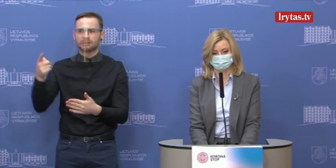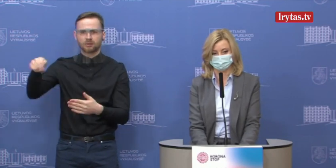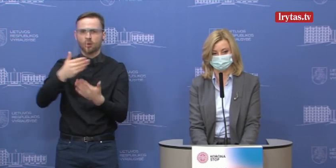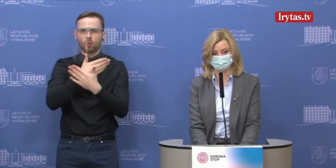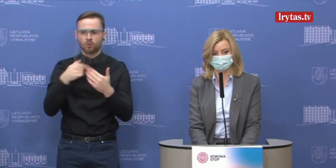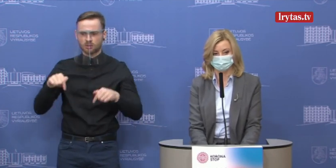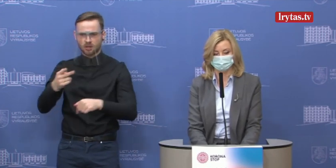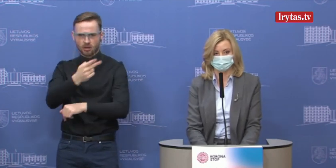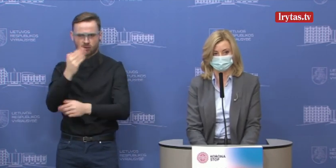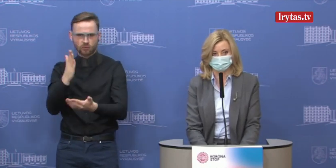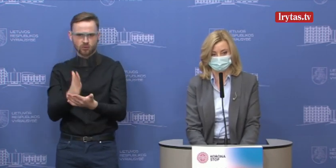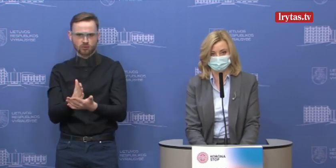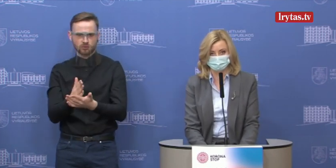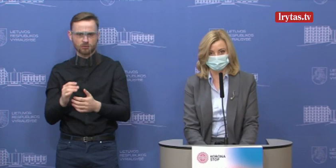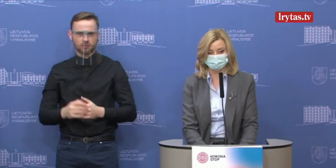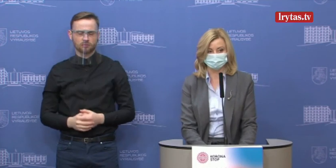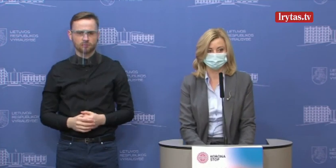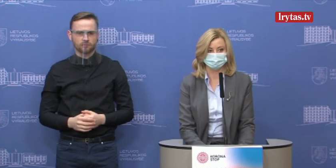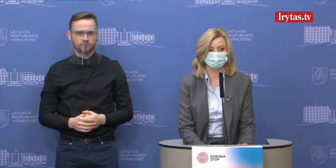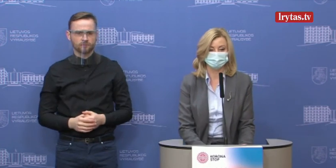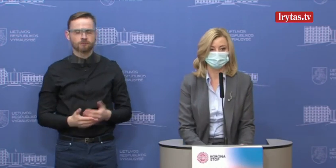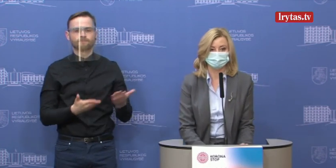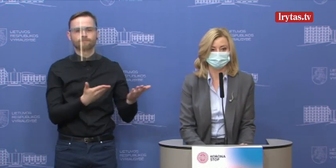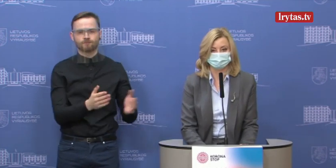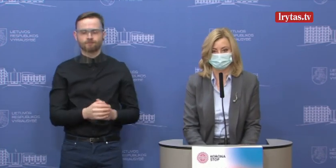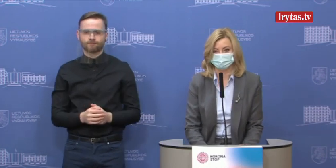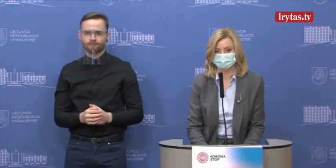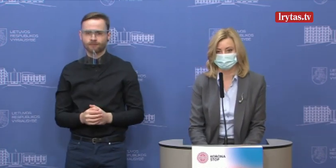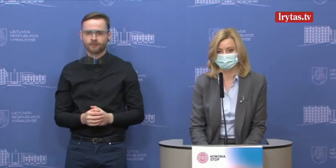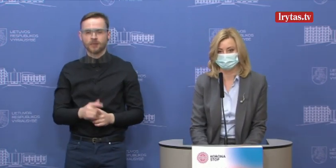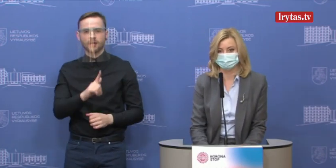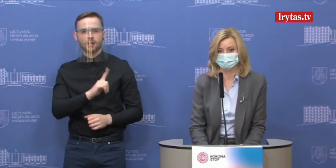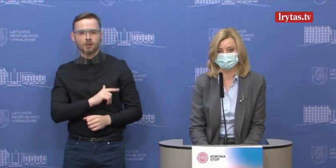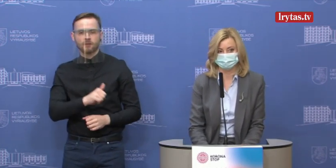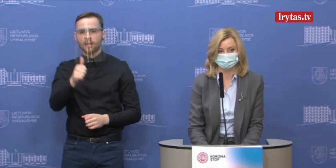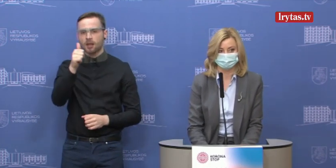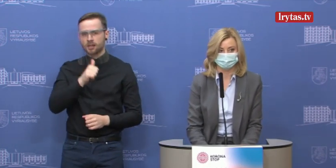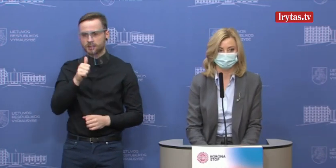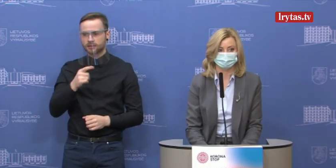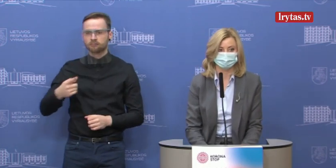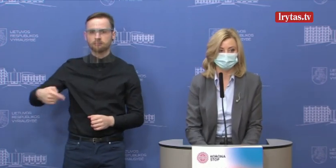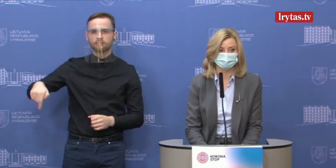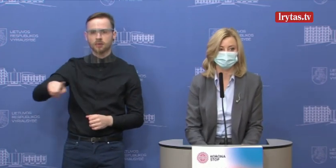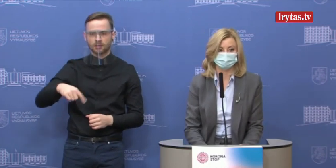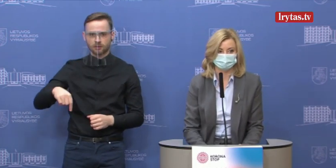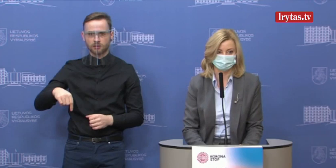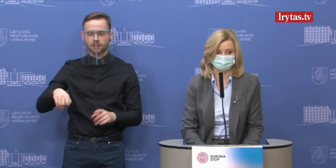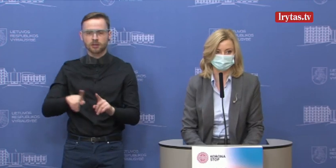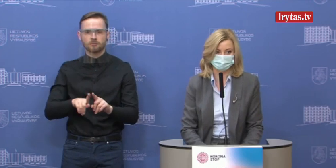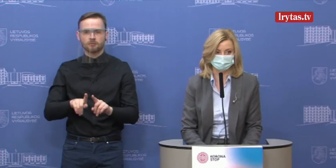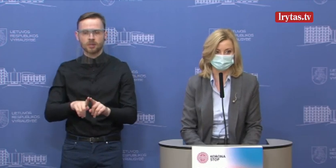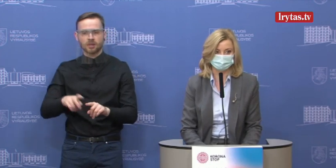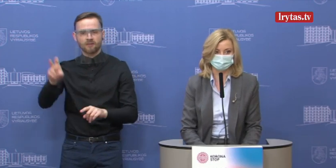šitą patikrą, jeigu kaimynai be to gyvena? Kaimynai niekada neturėjo atstatę net